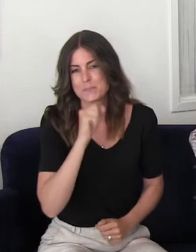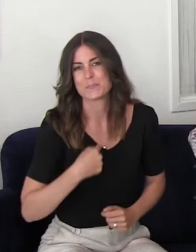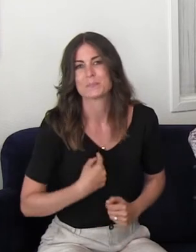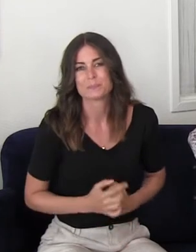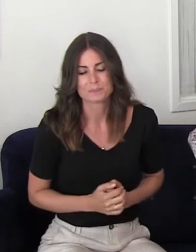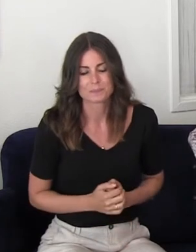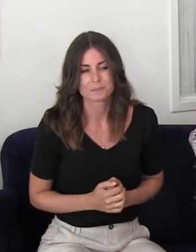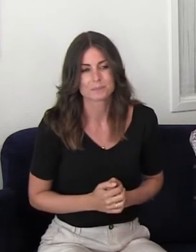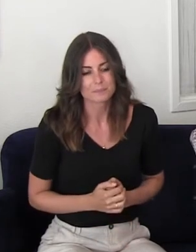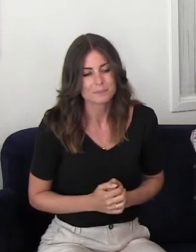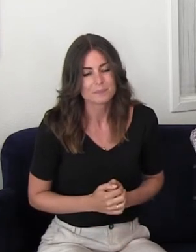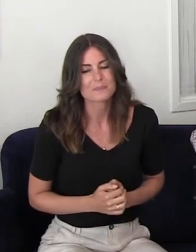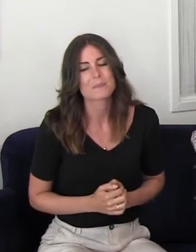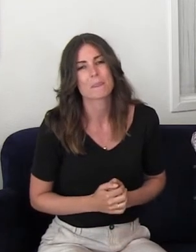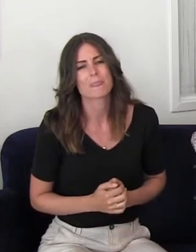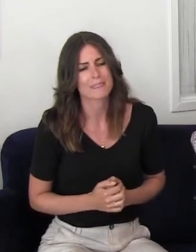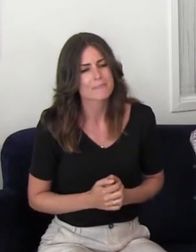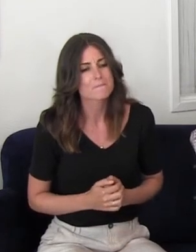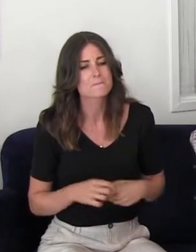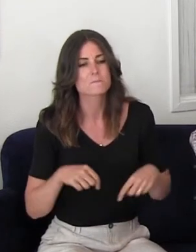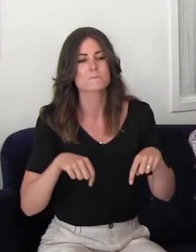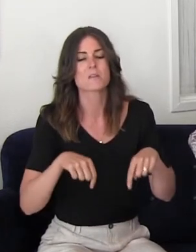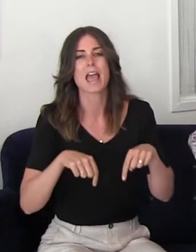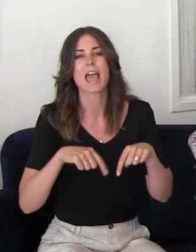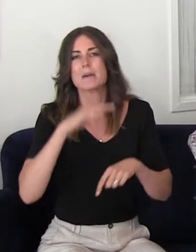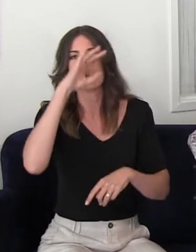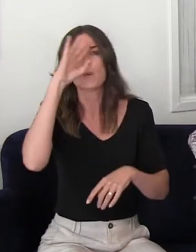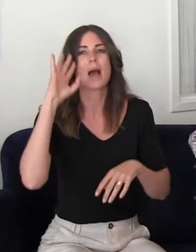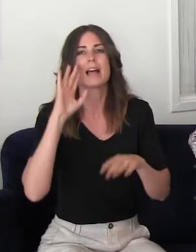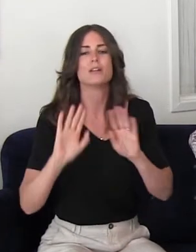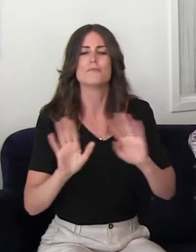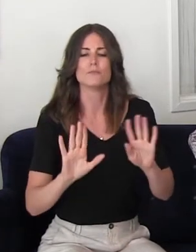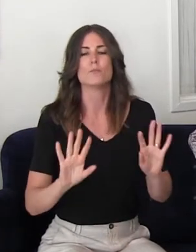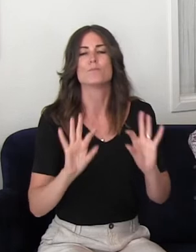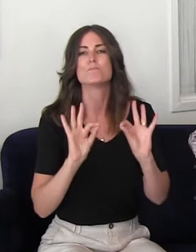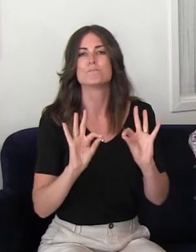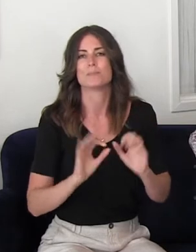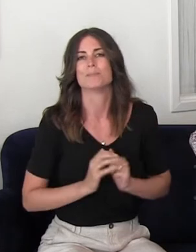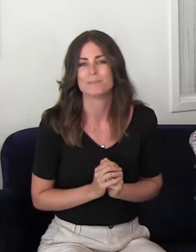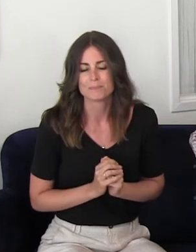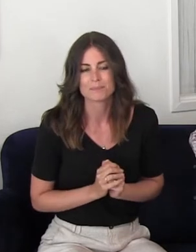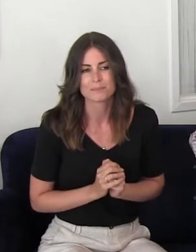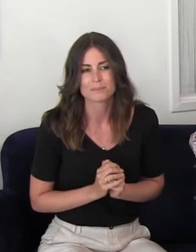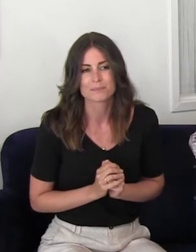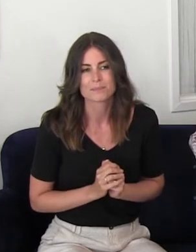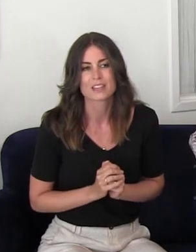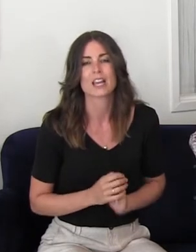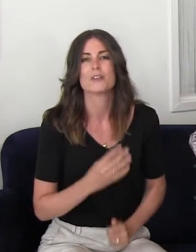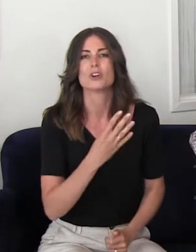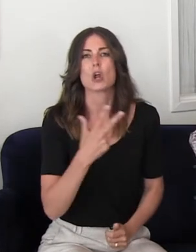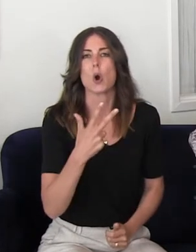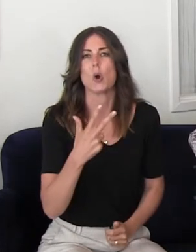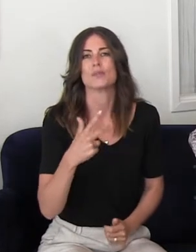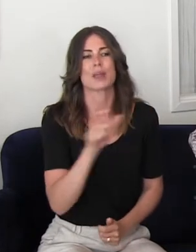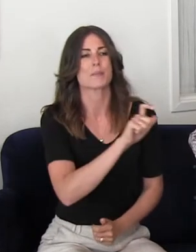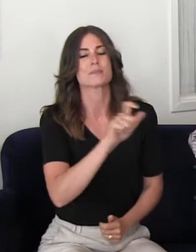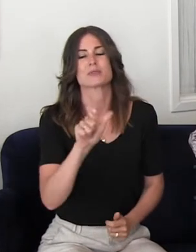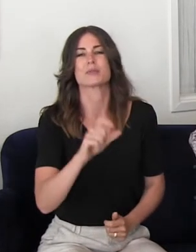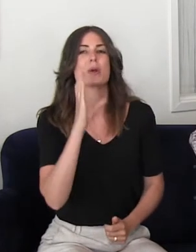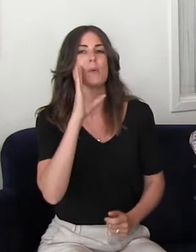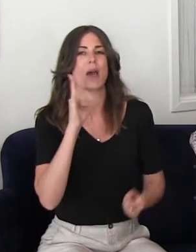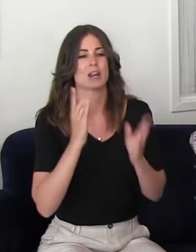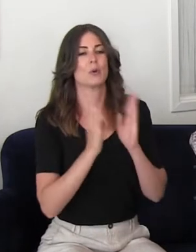stabben. Det är fint på äldrevården, vi bor 48 pers